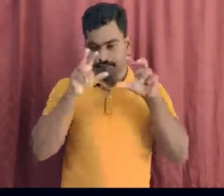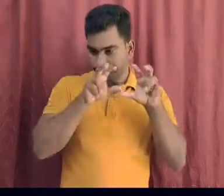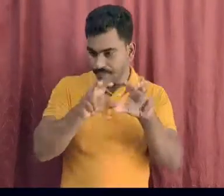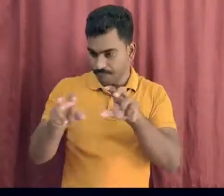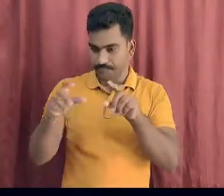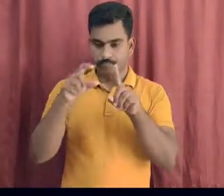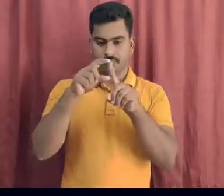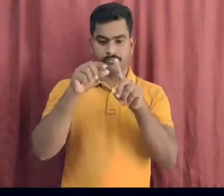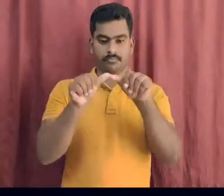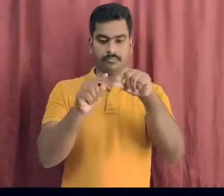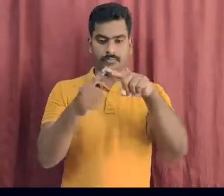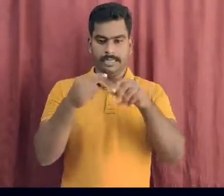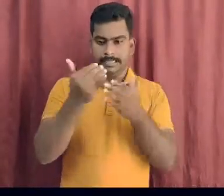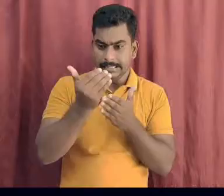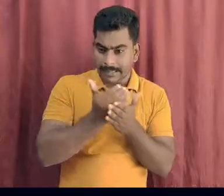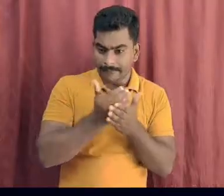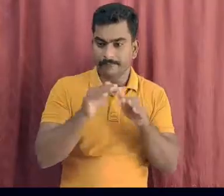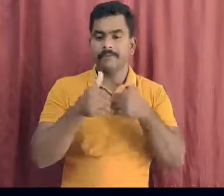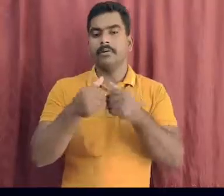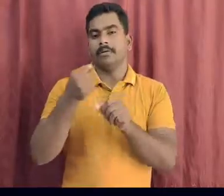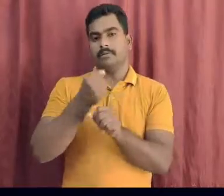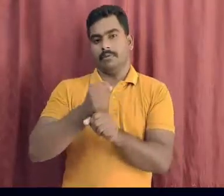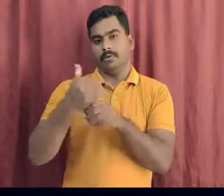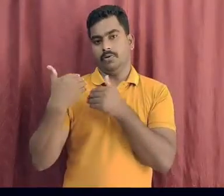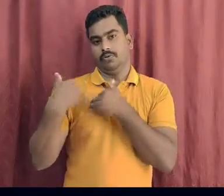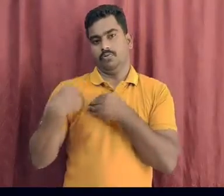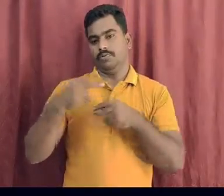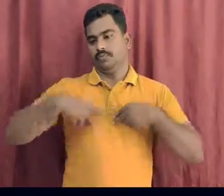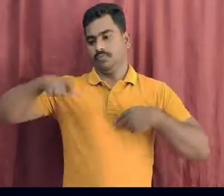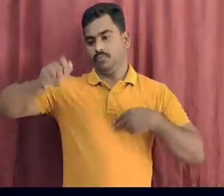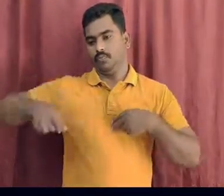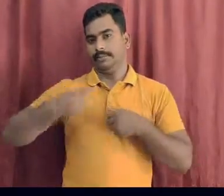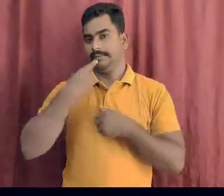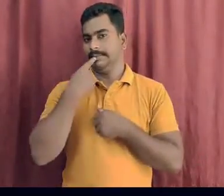സുരക്ഷ ഉറപ്പാക്കണമെന്നും നിർദ്ദേശം.